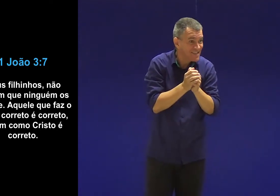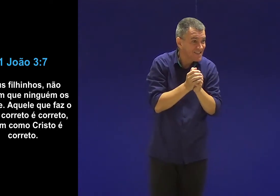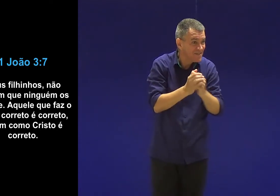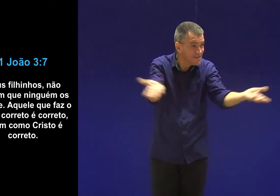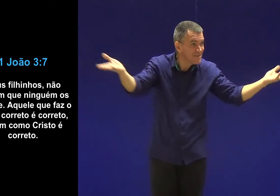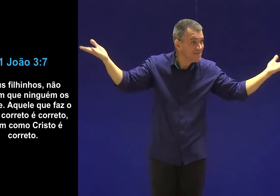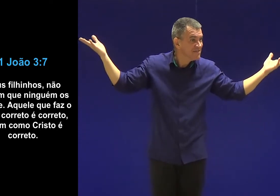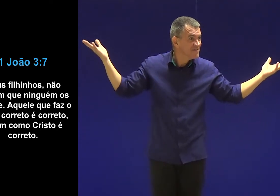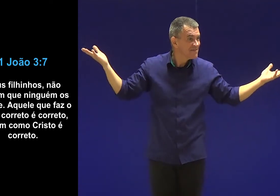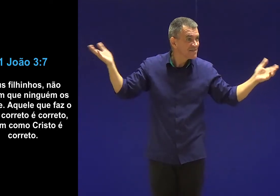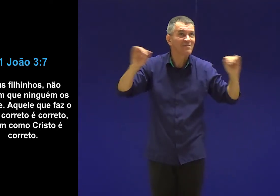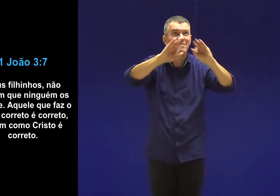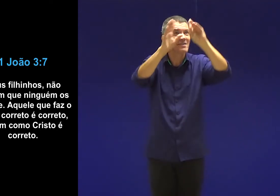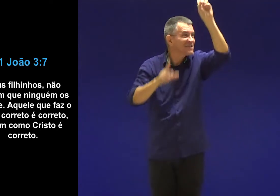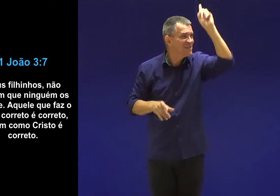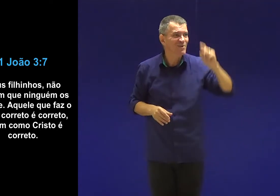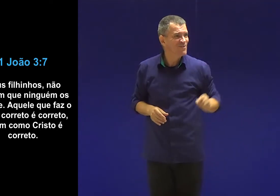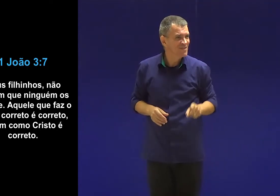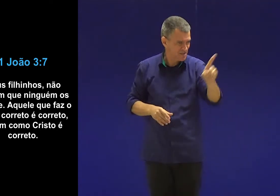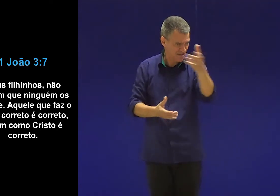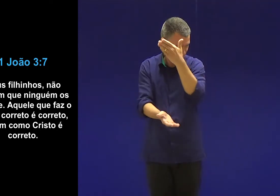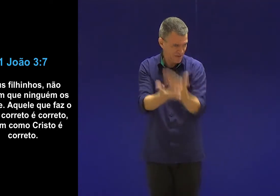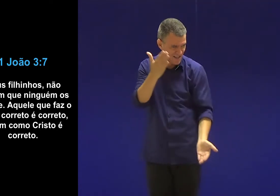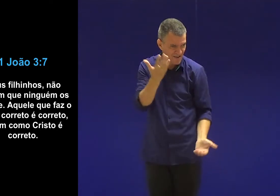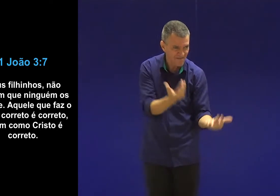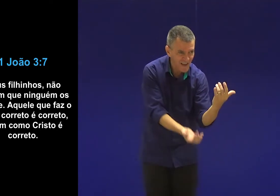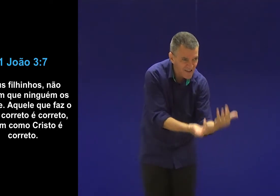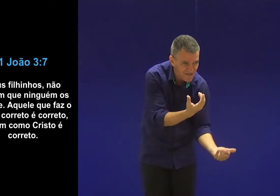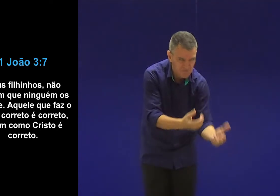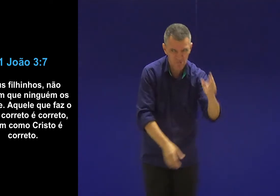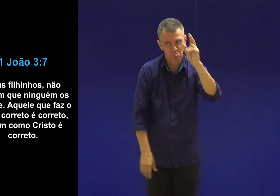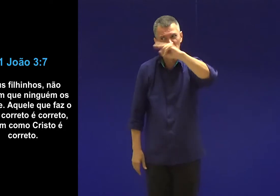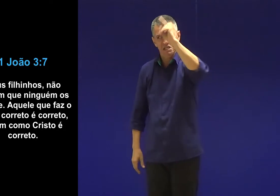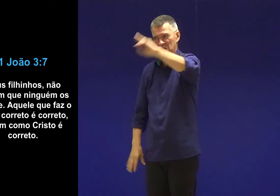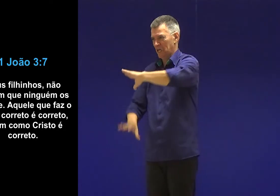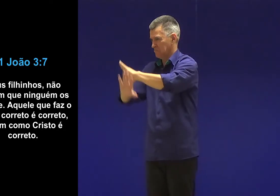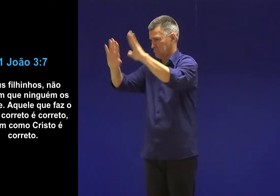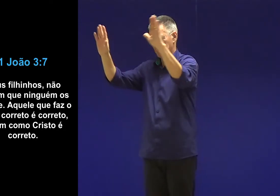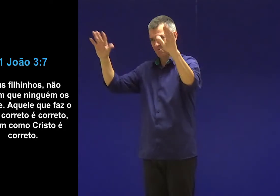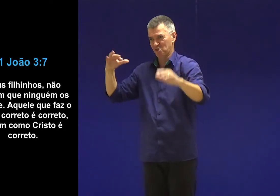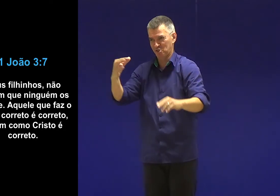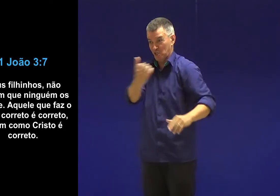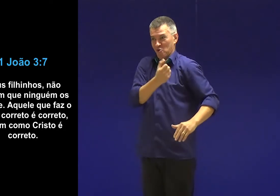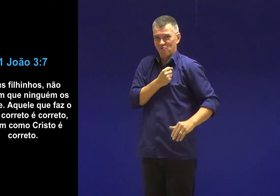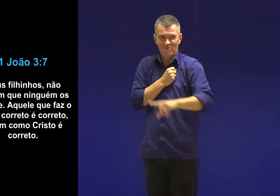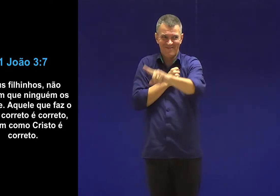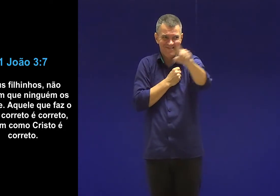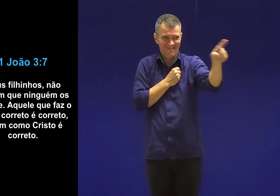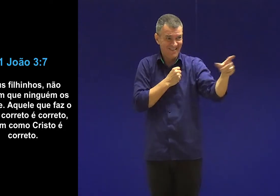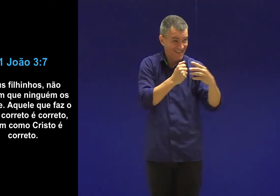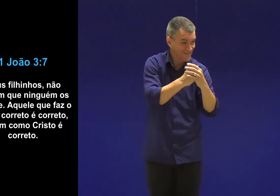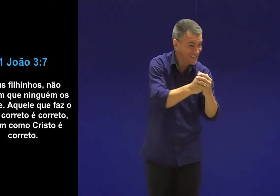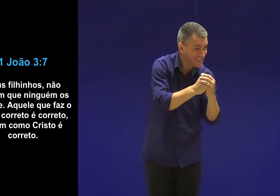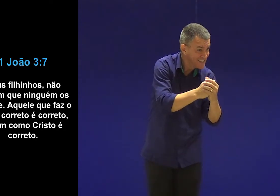com Deus. Amém? Glória a Deus por isso também. Gente, não se perde. Por favor. Você já é